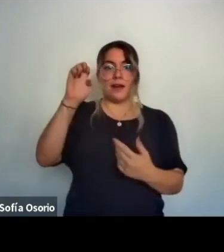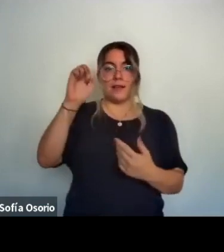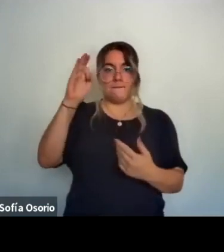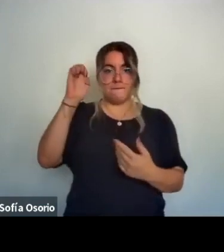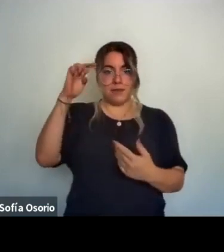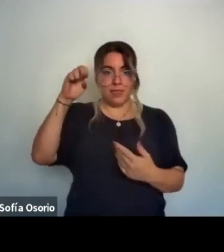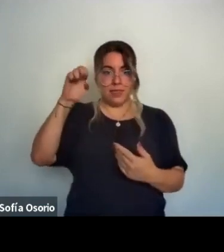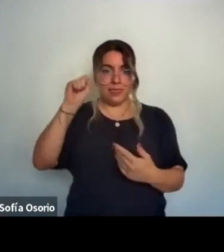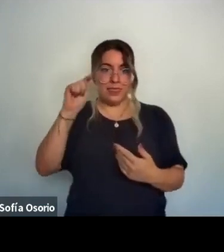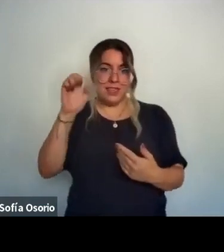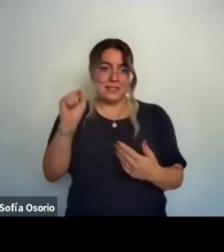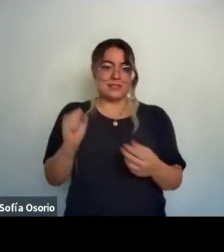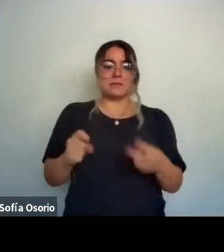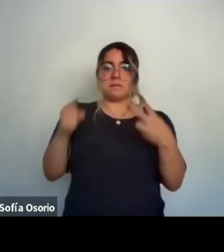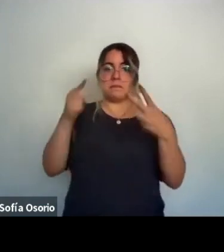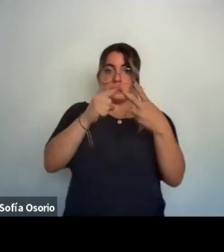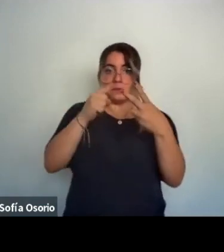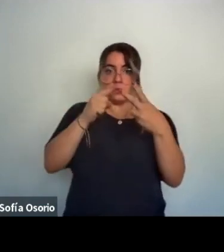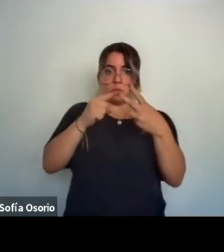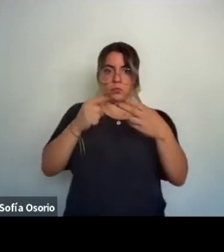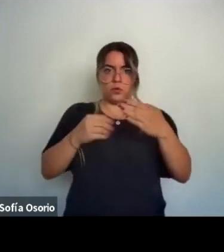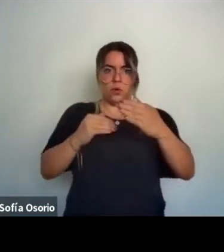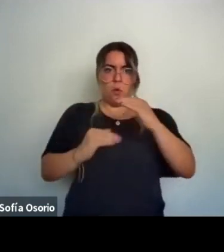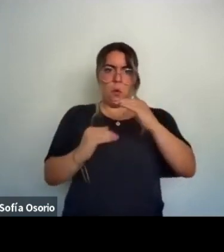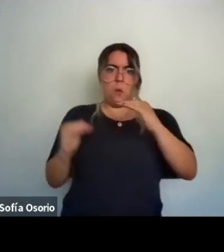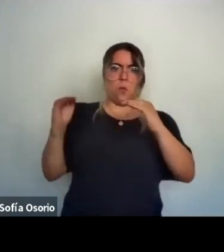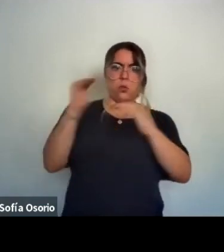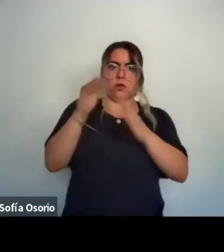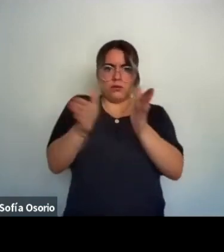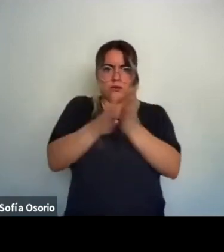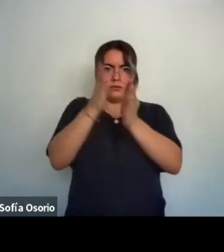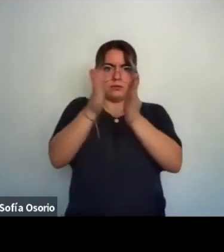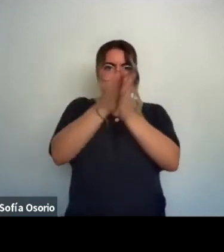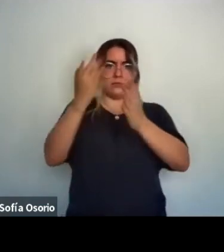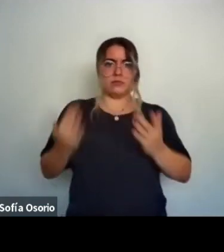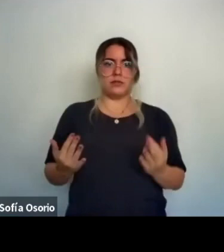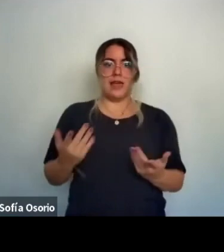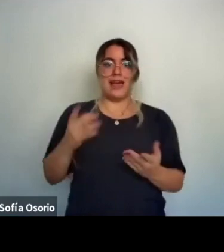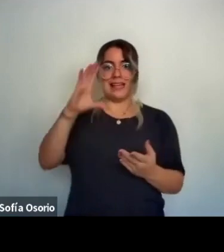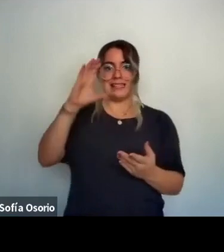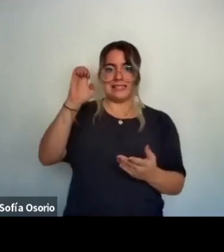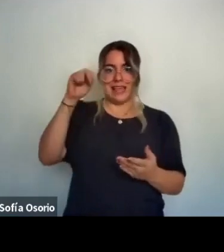Edificar en las cenizas y la tercera Las apariencias engañan.